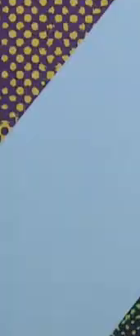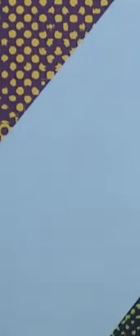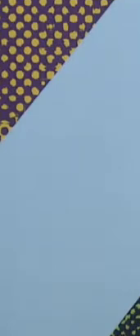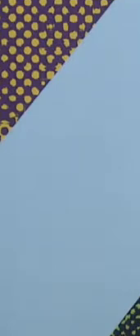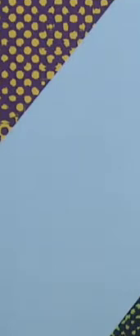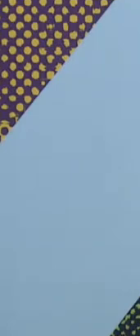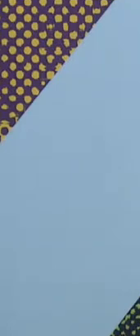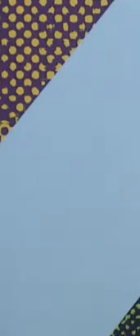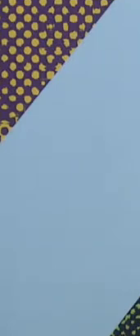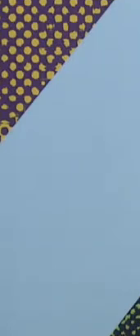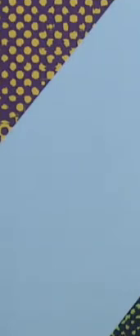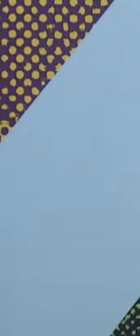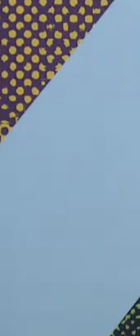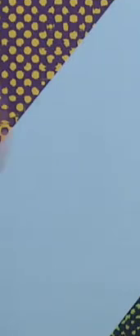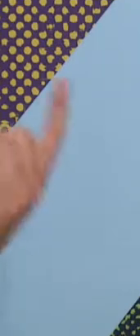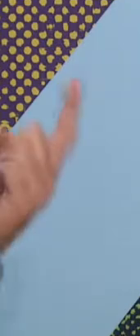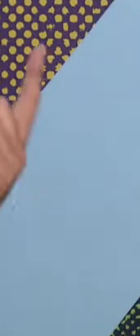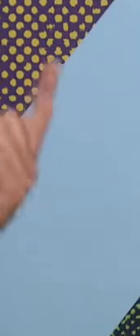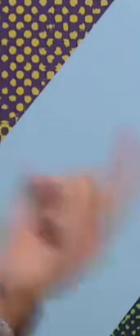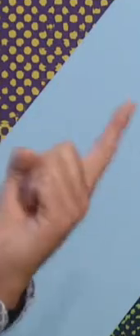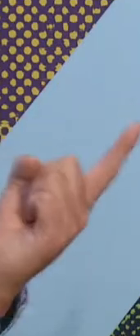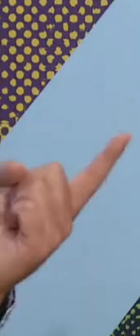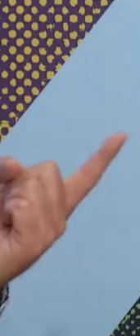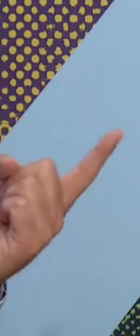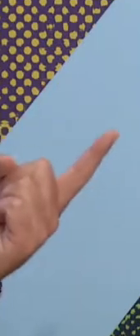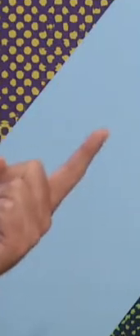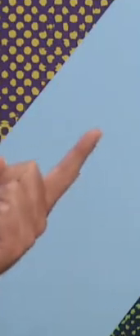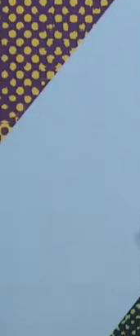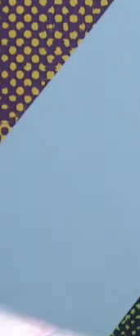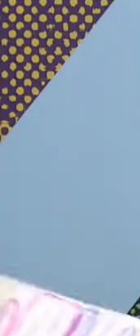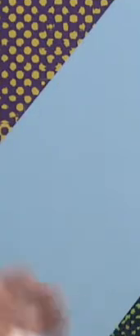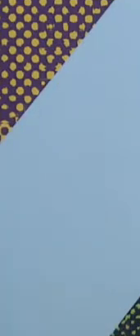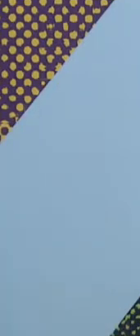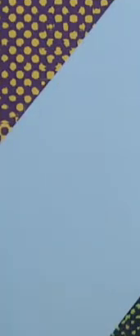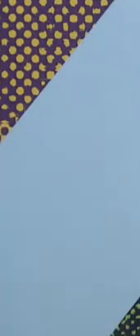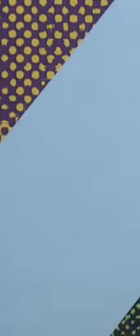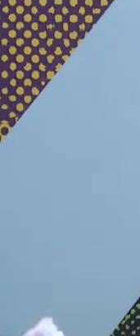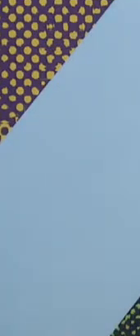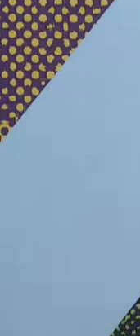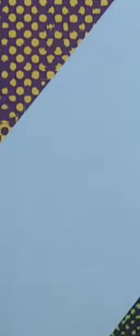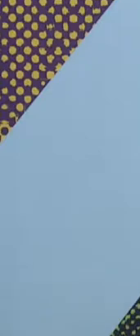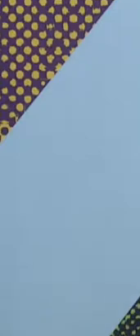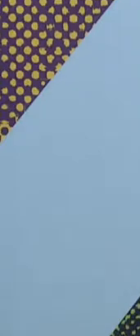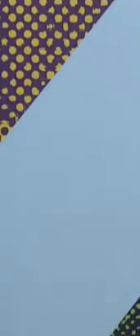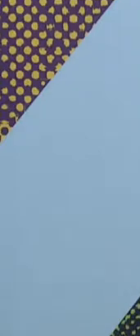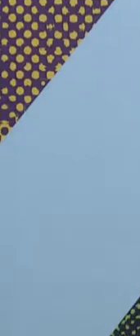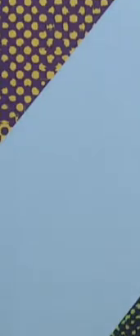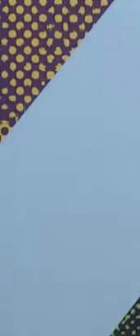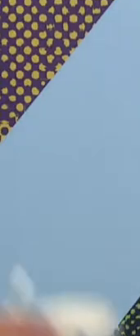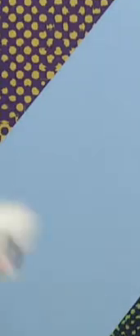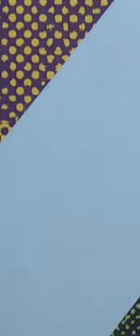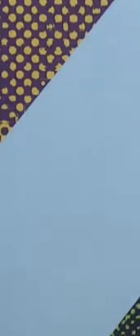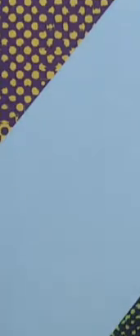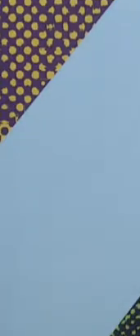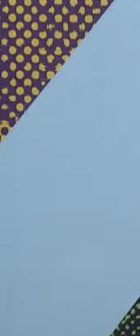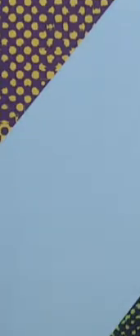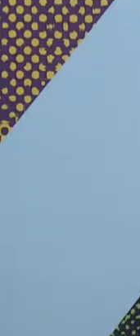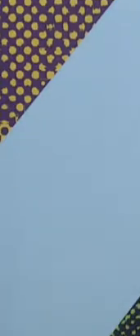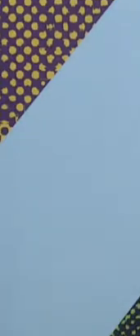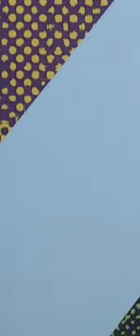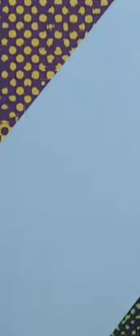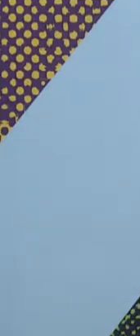alla fall. De talar inte högt om det, tror jag. Finns det inte en enda? Jag vet det inte. Jag har i alla fall inte hört